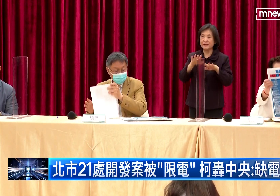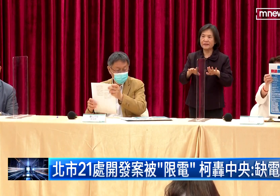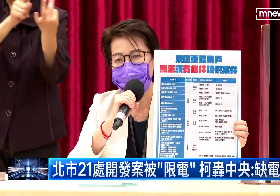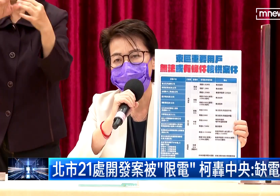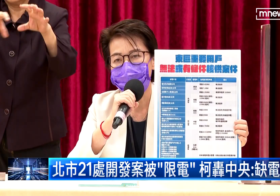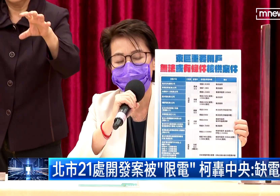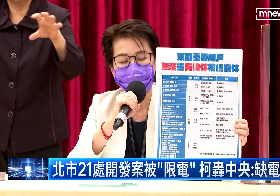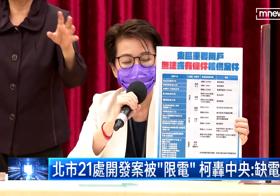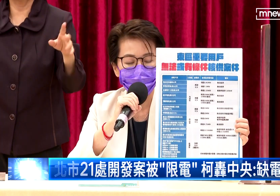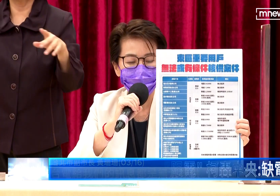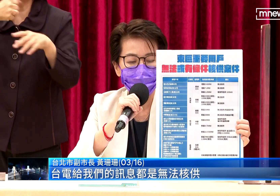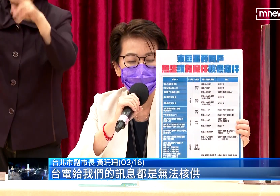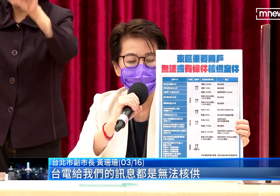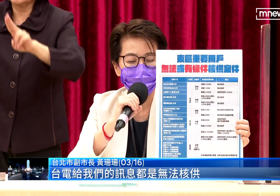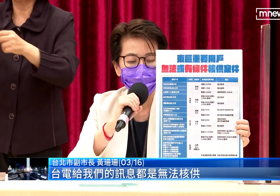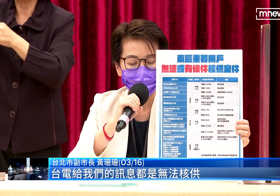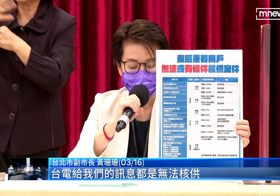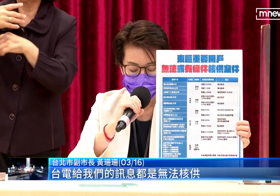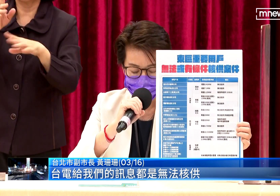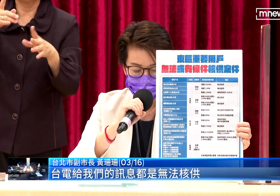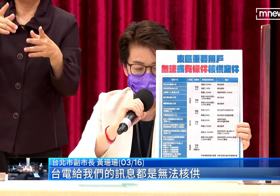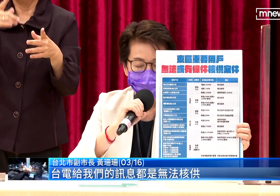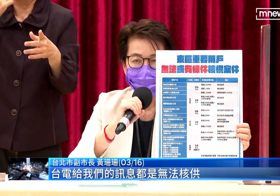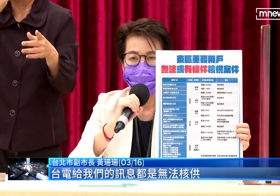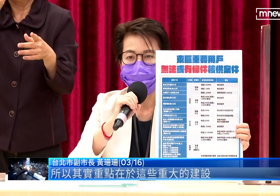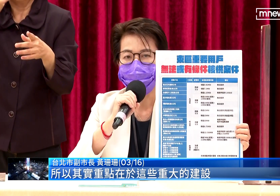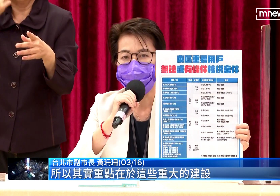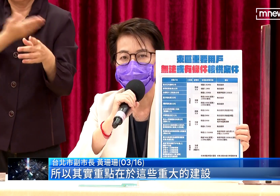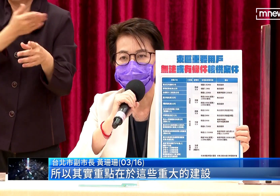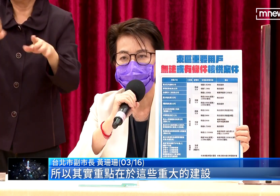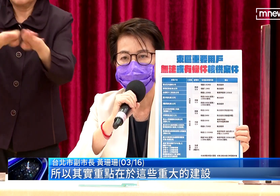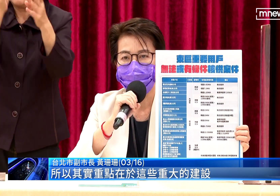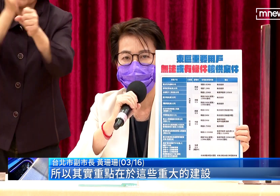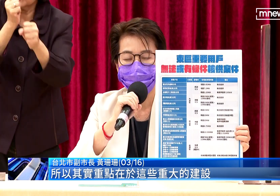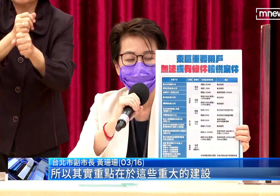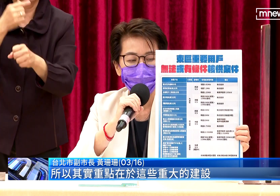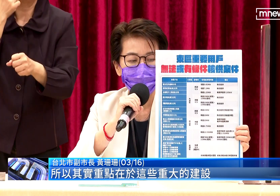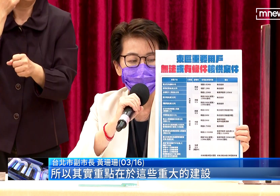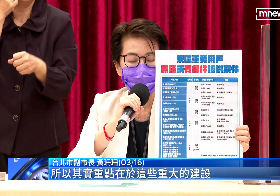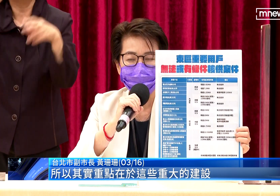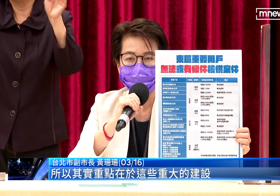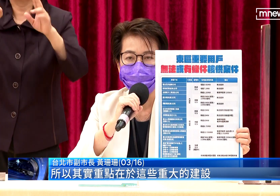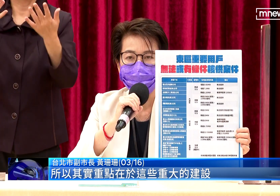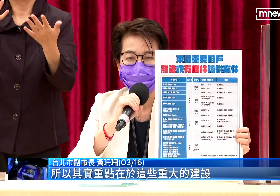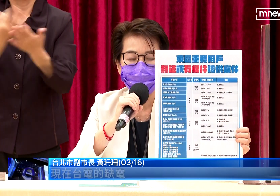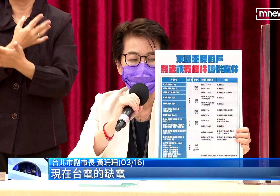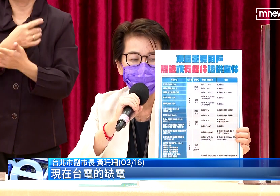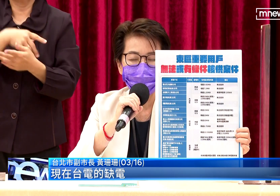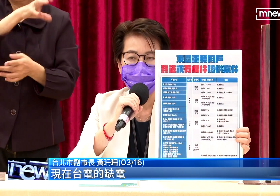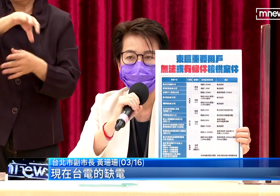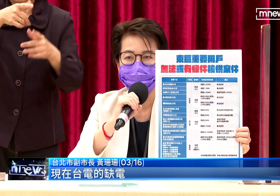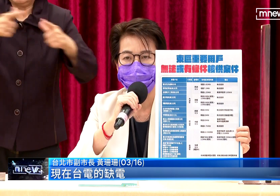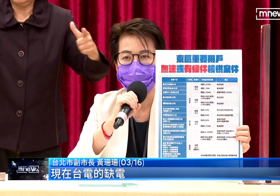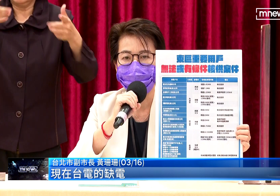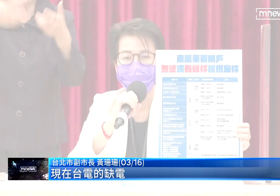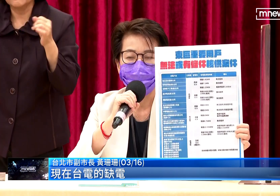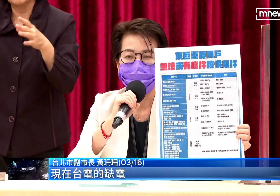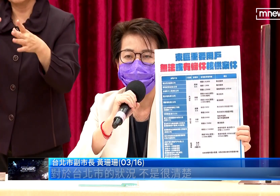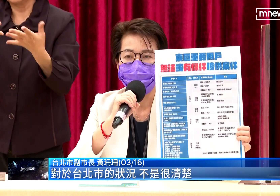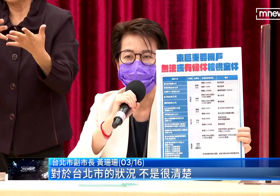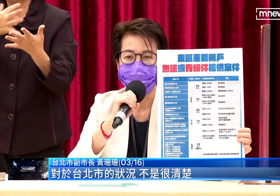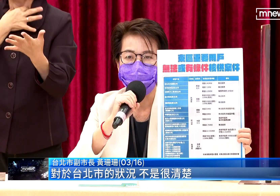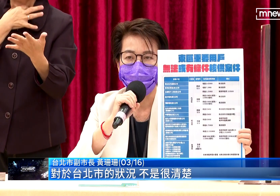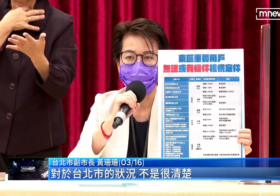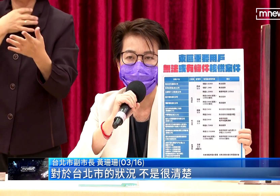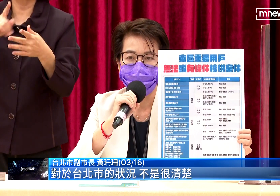港中央。 台电给我们的讯息都是无法合工，所以其实重点在于说，这些重大的建设，现在台电的缺电，对